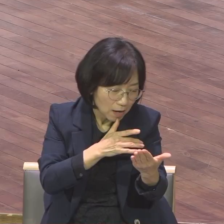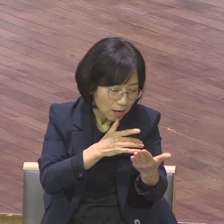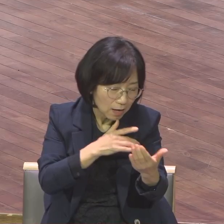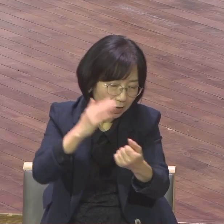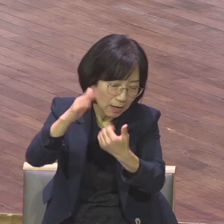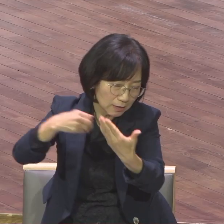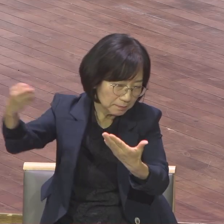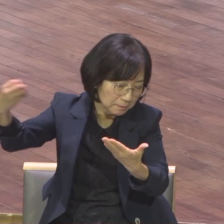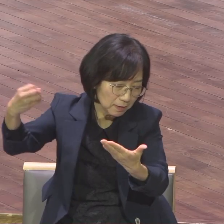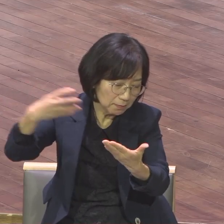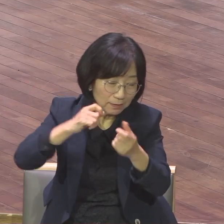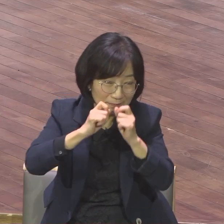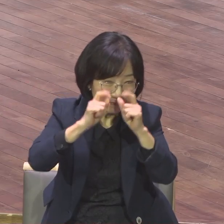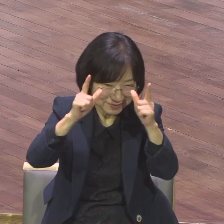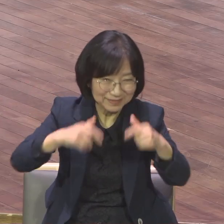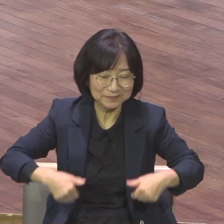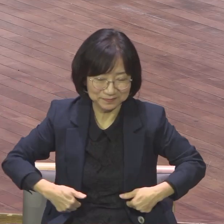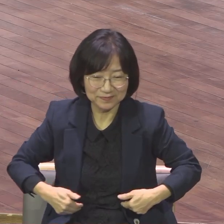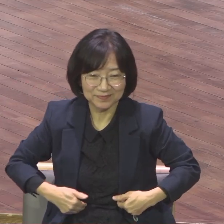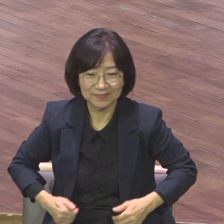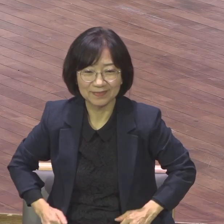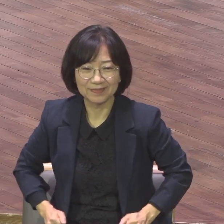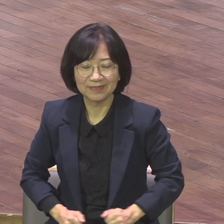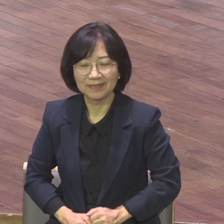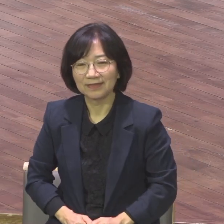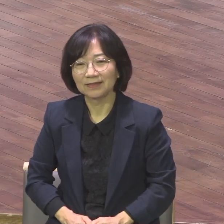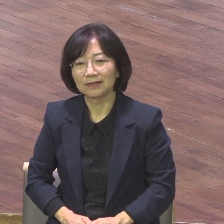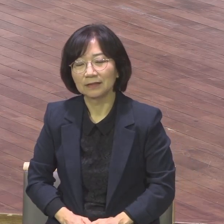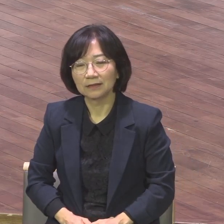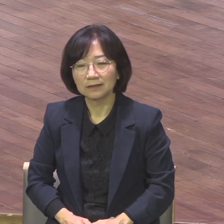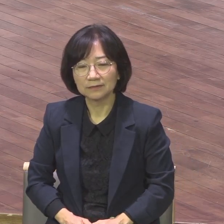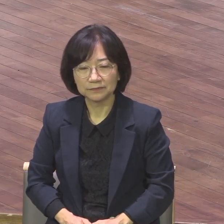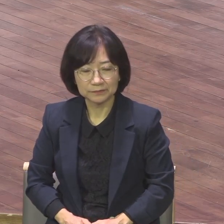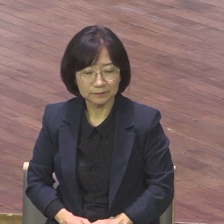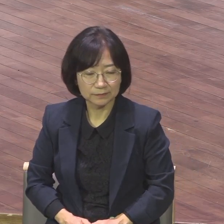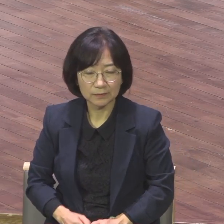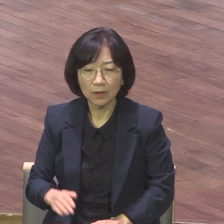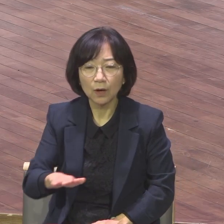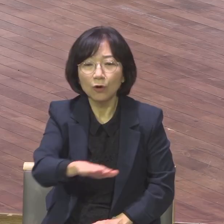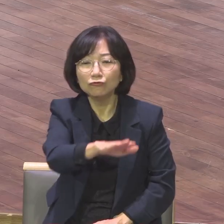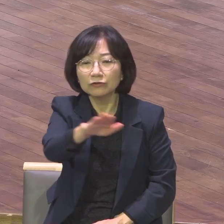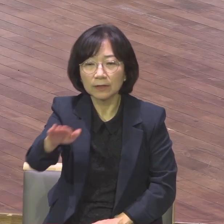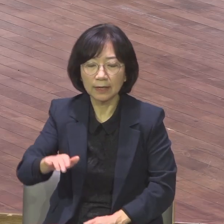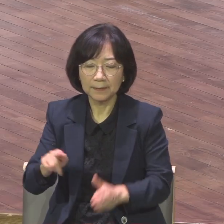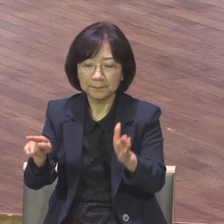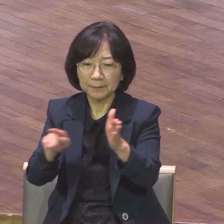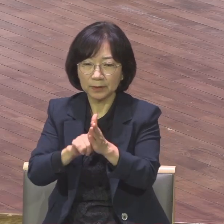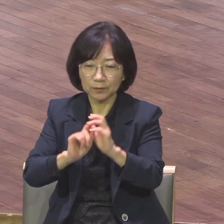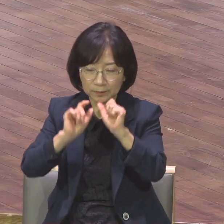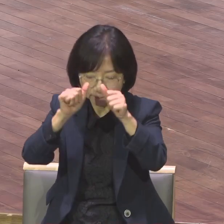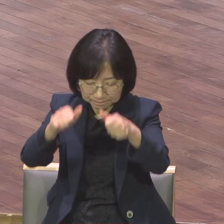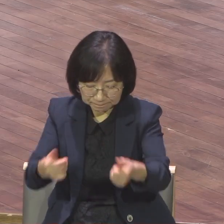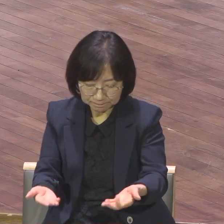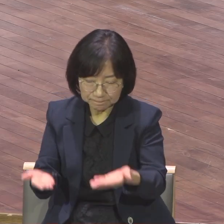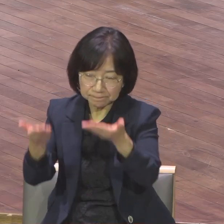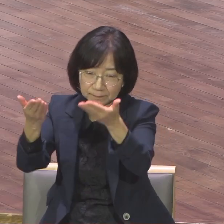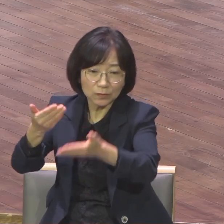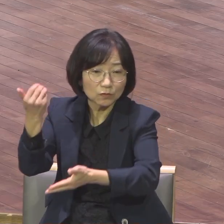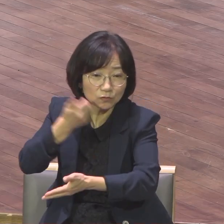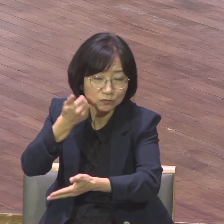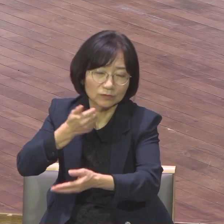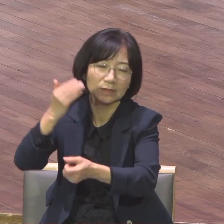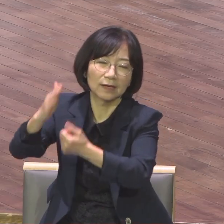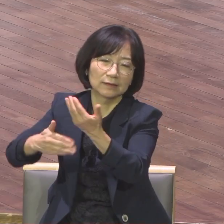그래서요, 영적인 경배의 대상, 믿음의 대상은 유일하신 여호와 하나님 한 분밖에 없어요.